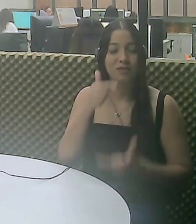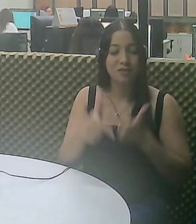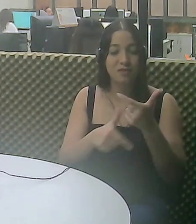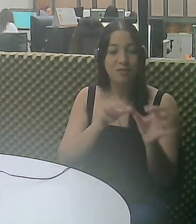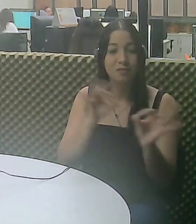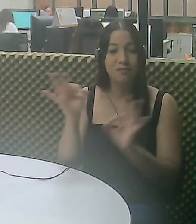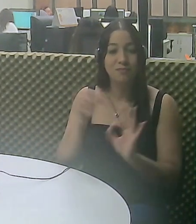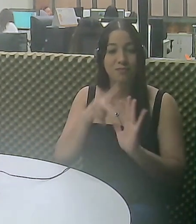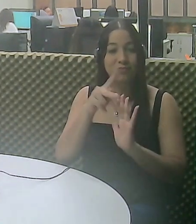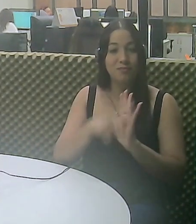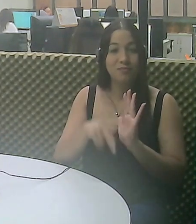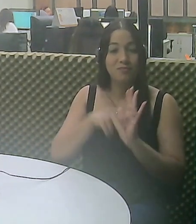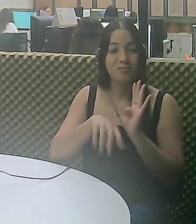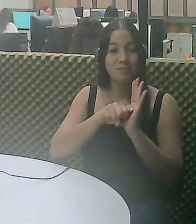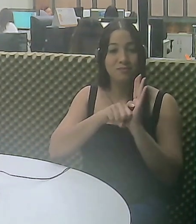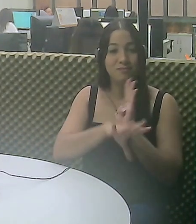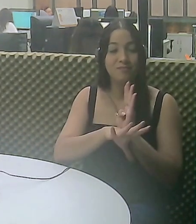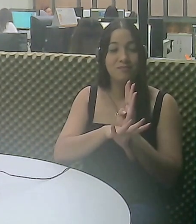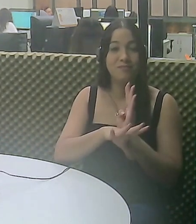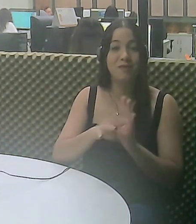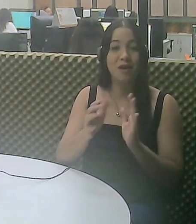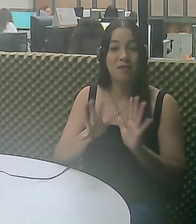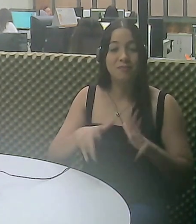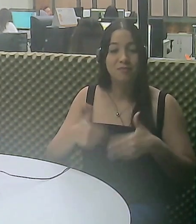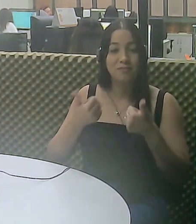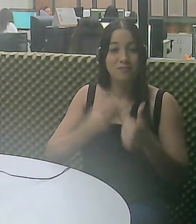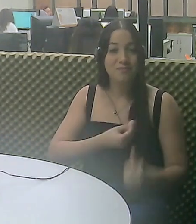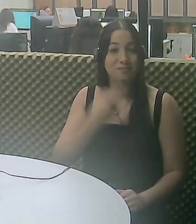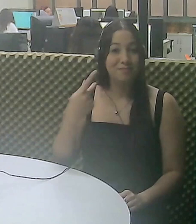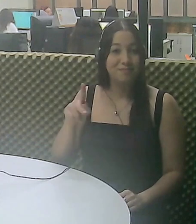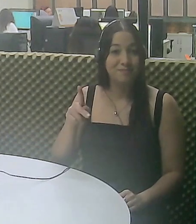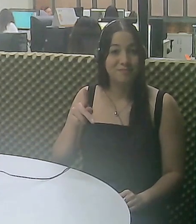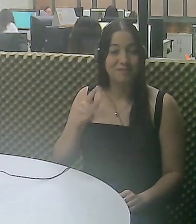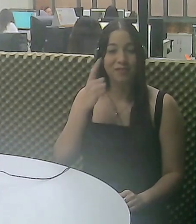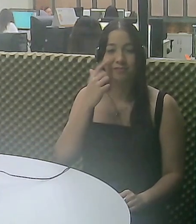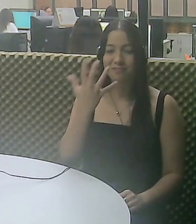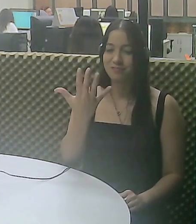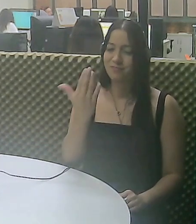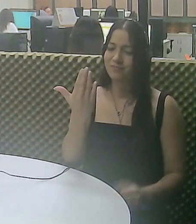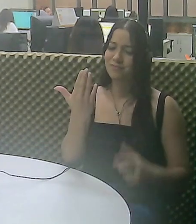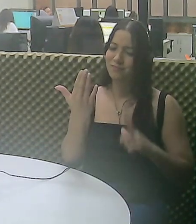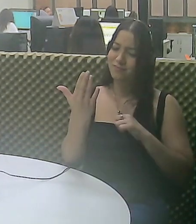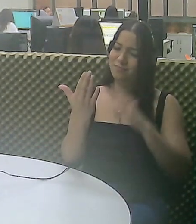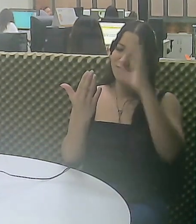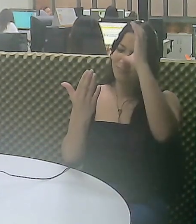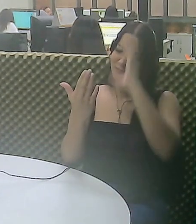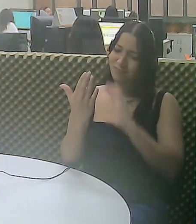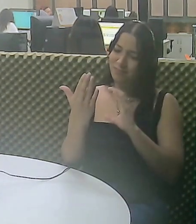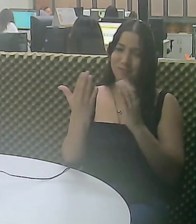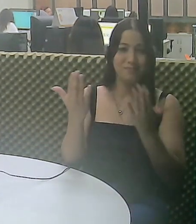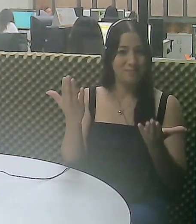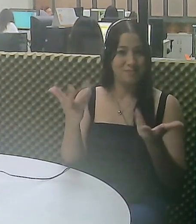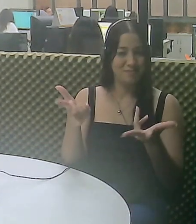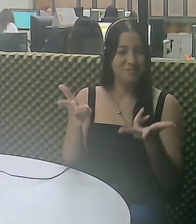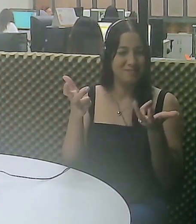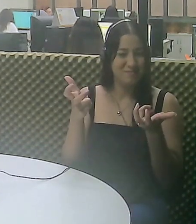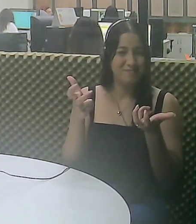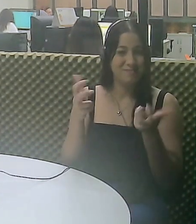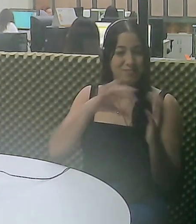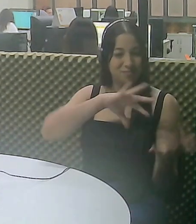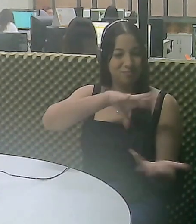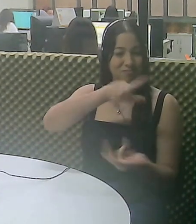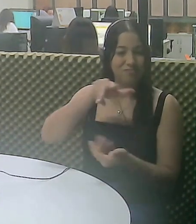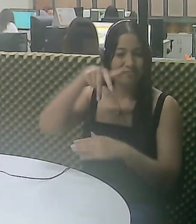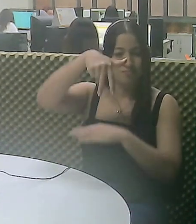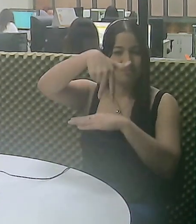serviços, programas, projetos e benefícios que melhoram sua vida. E ele pode olhar no espelho e ver brasileiro que nunca viu. Ele mesmo, como cidadão do